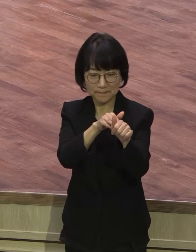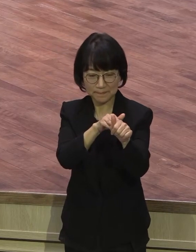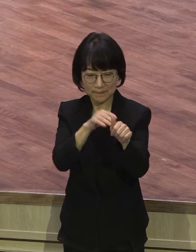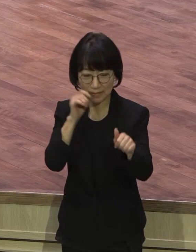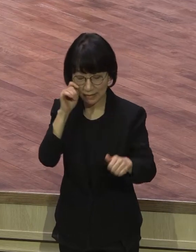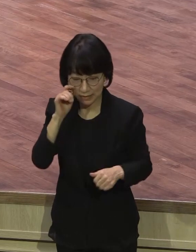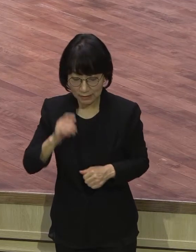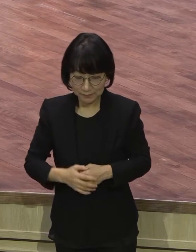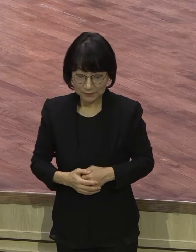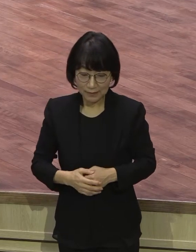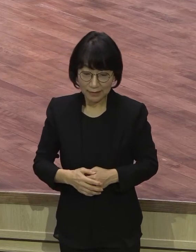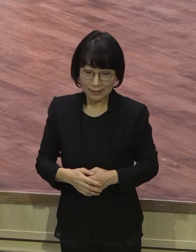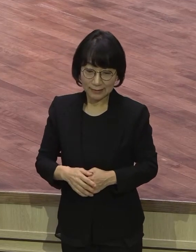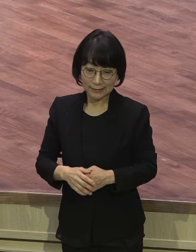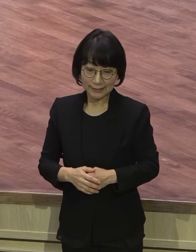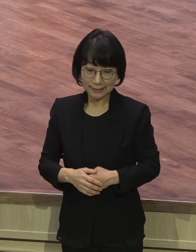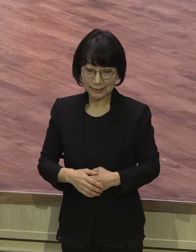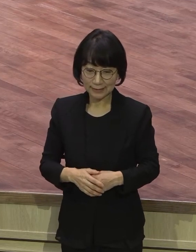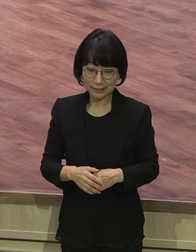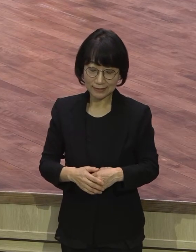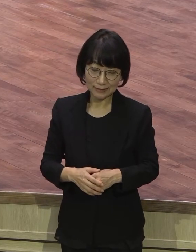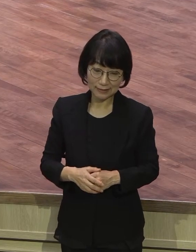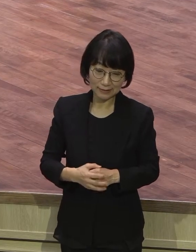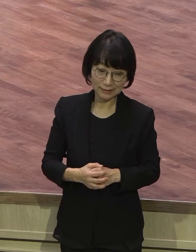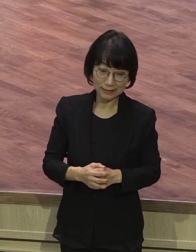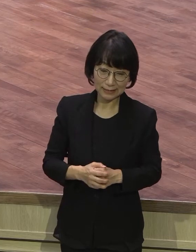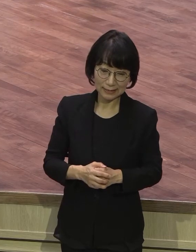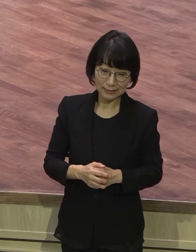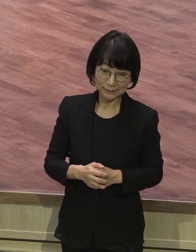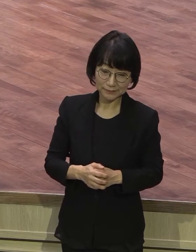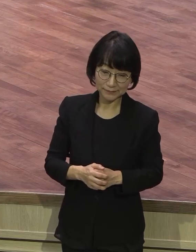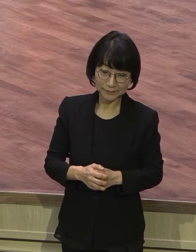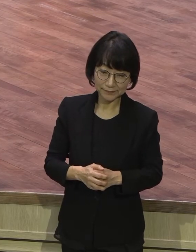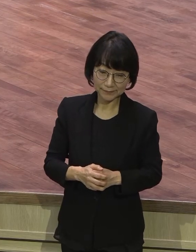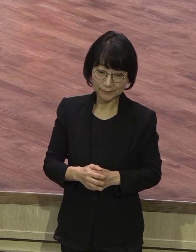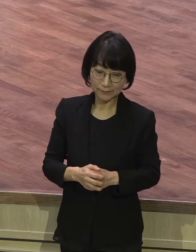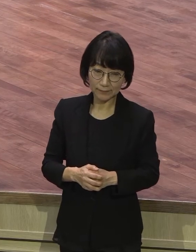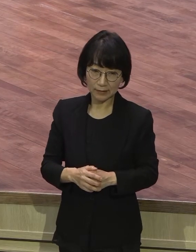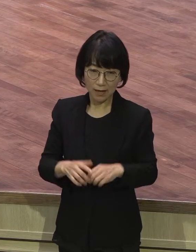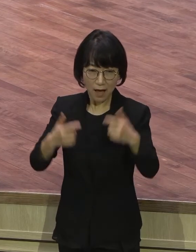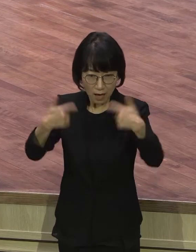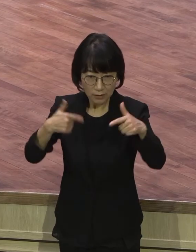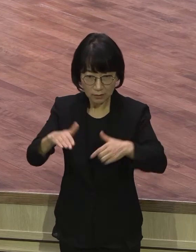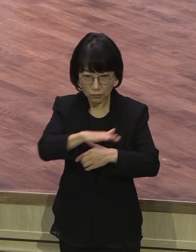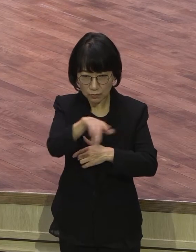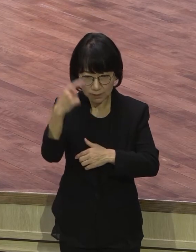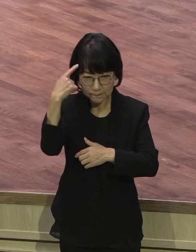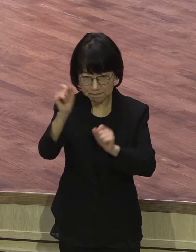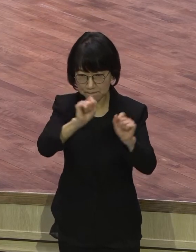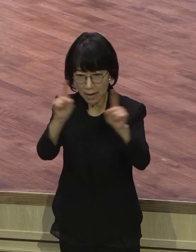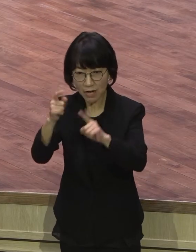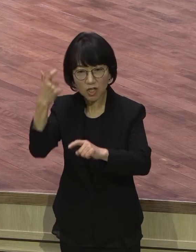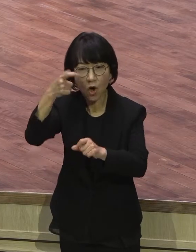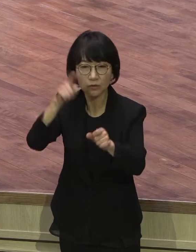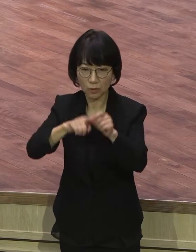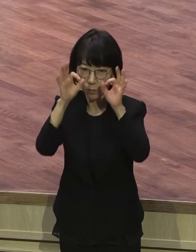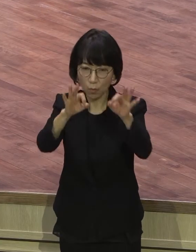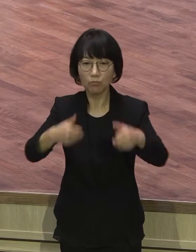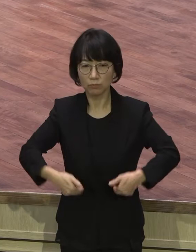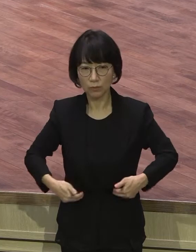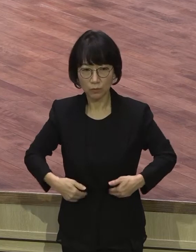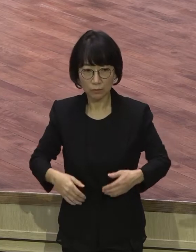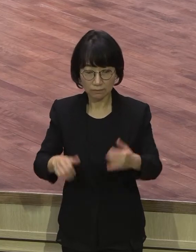내게 영적으로 손해 보이려고 할 때는 상대가 누 어떻게 봐야 돼요? 영적으로 봐야 돼요. 마누라도